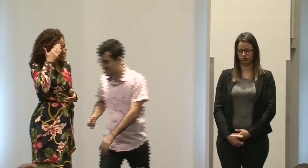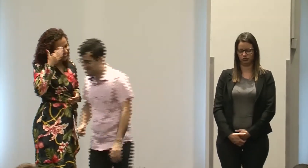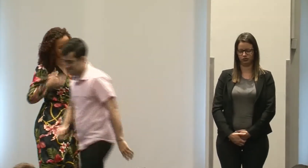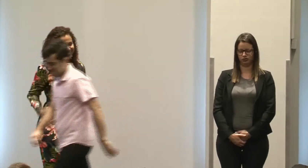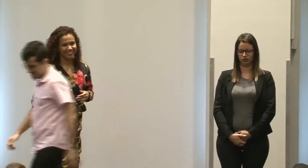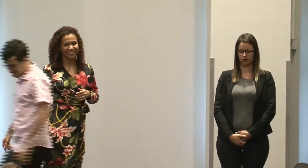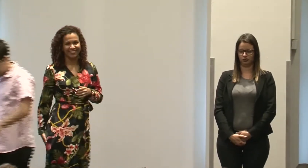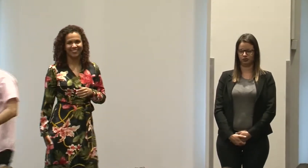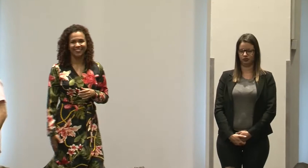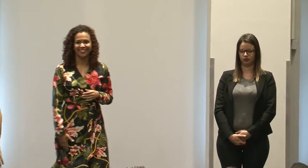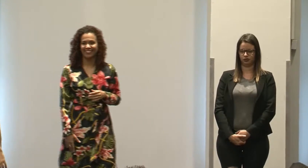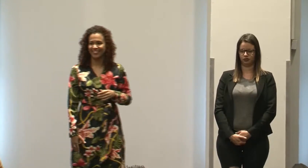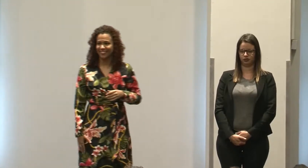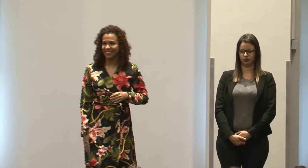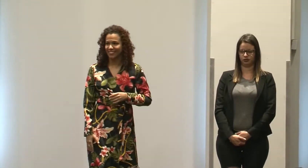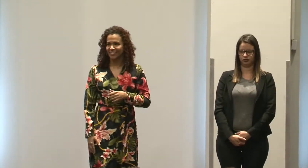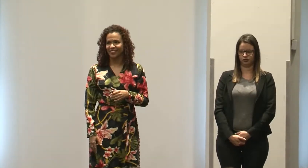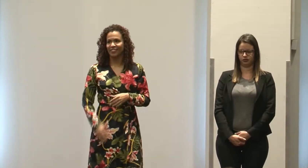Pode sentar.